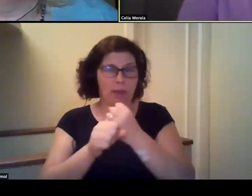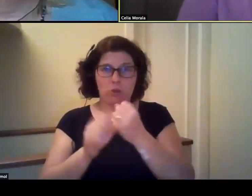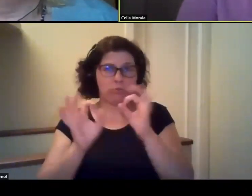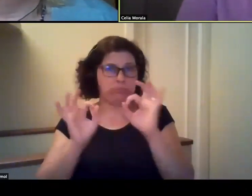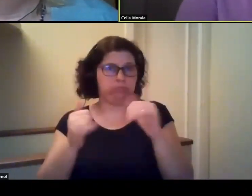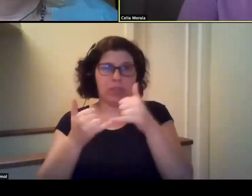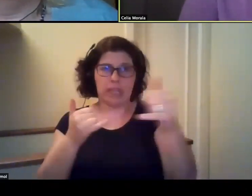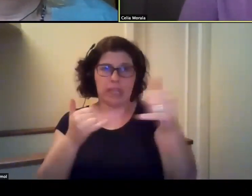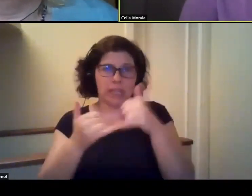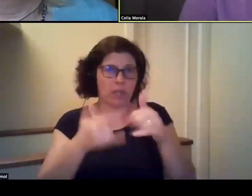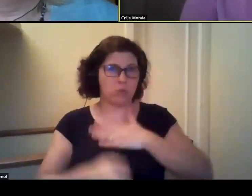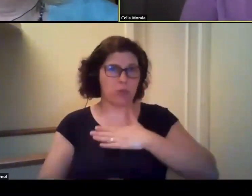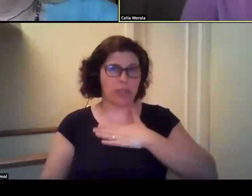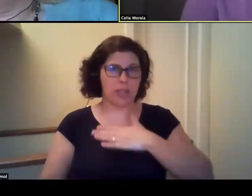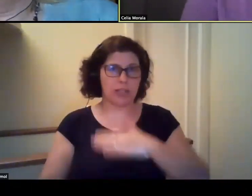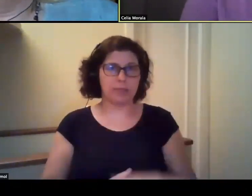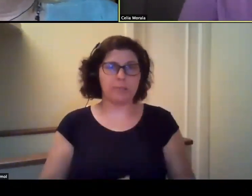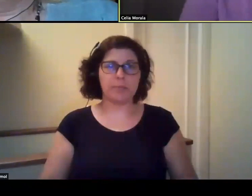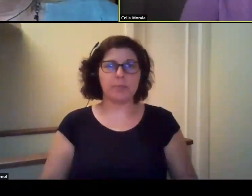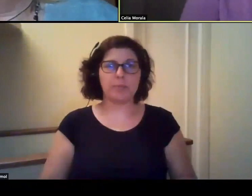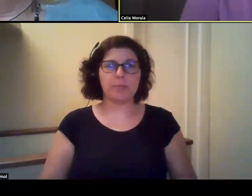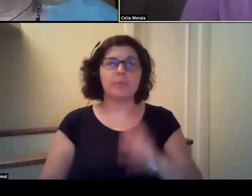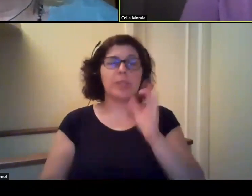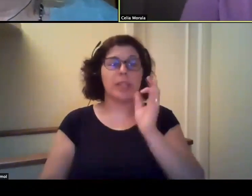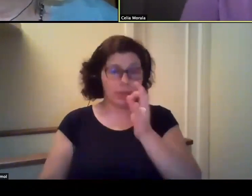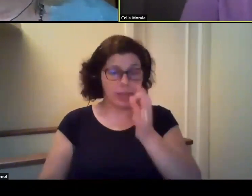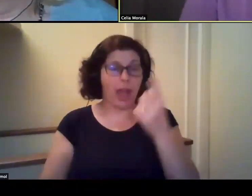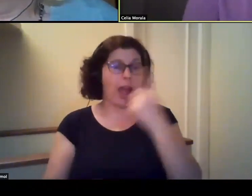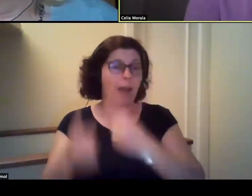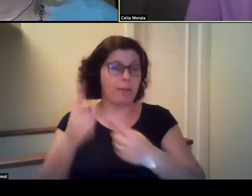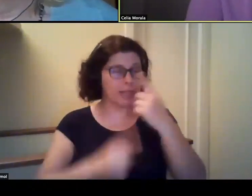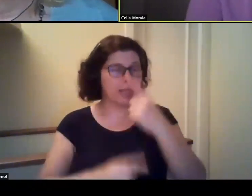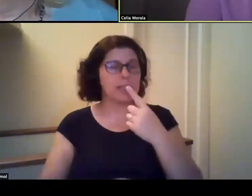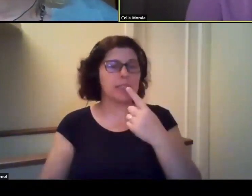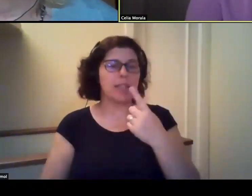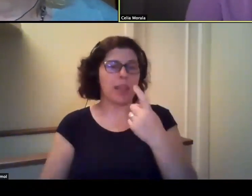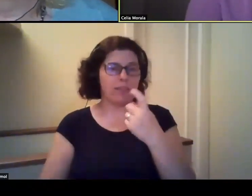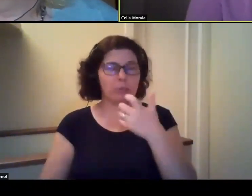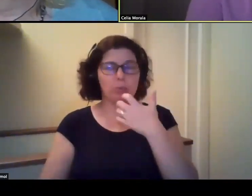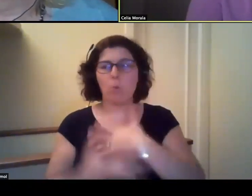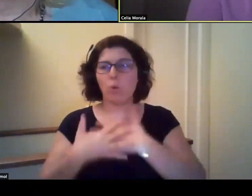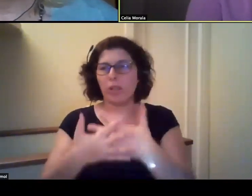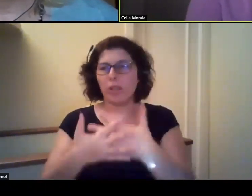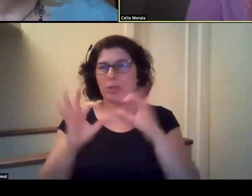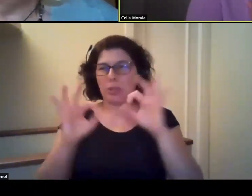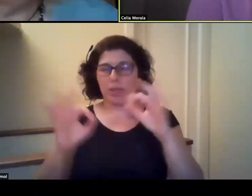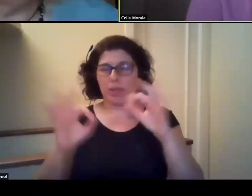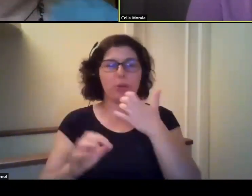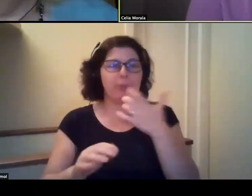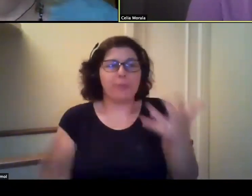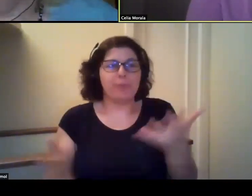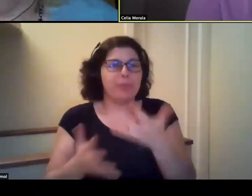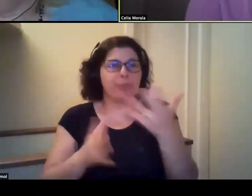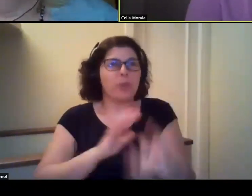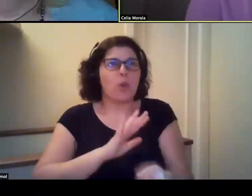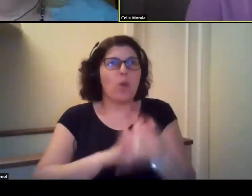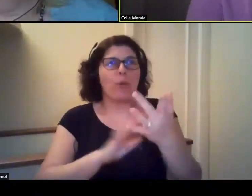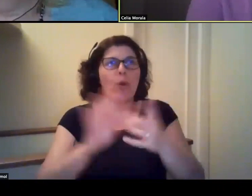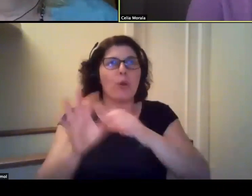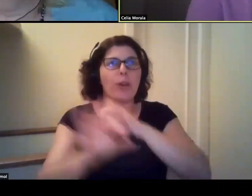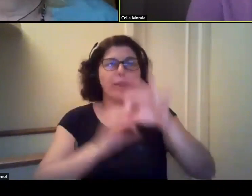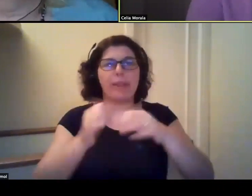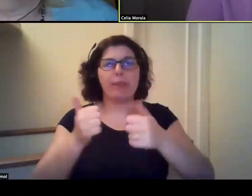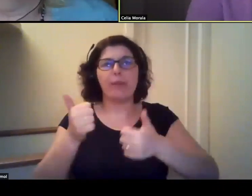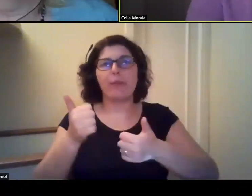pues, en ocasiones puntuales sí que se requiere de voluntariado, como puede ser, por ejemplo, la organización de la carrera por el Día Mundial de